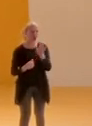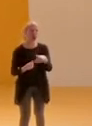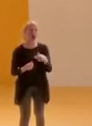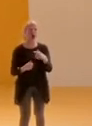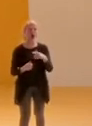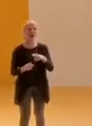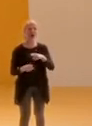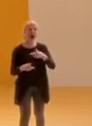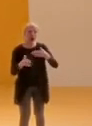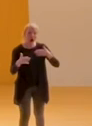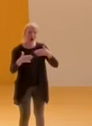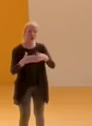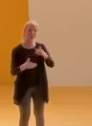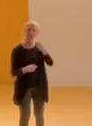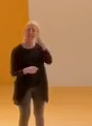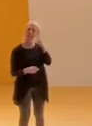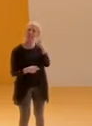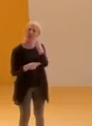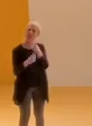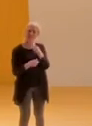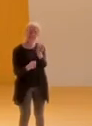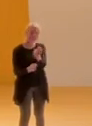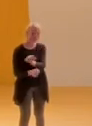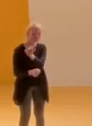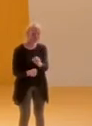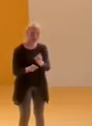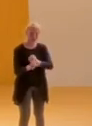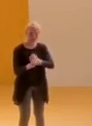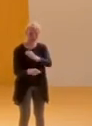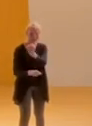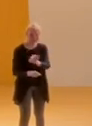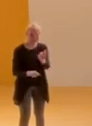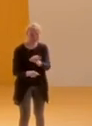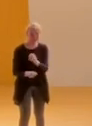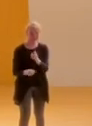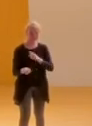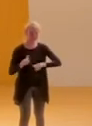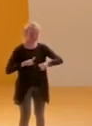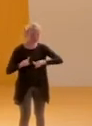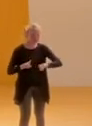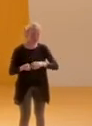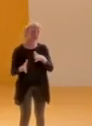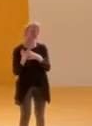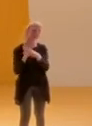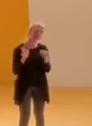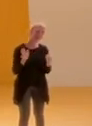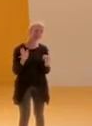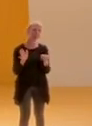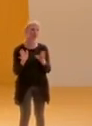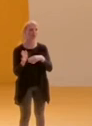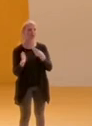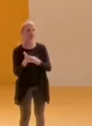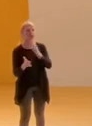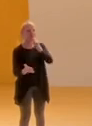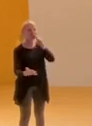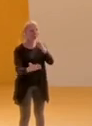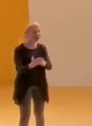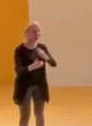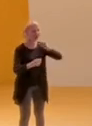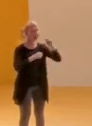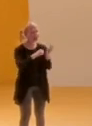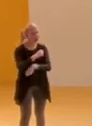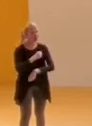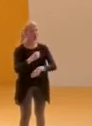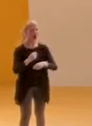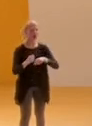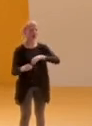i znaczki robić na tych kamieniach które miały symbolizować jakieś jakąś jakiś mandat jakąś karę czy